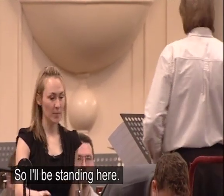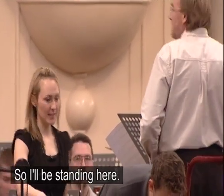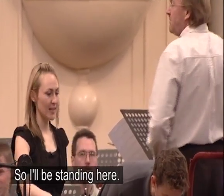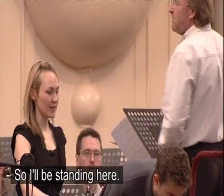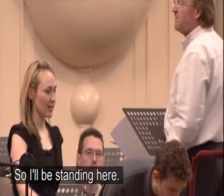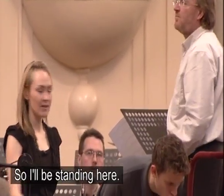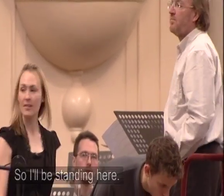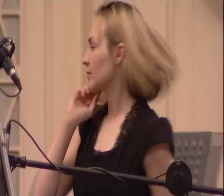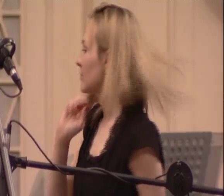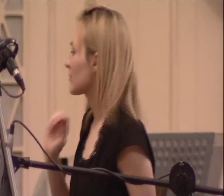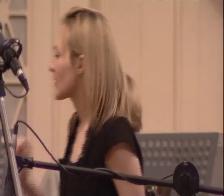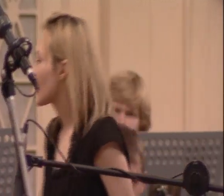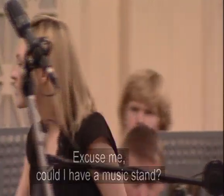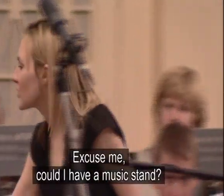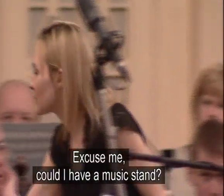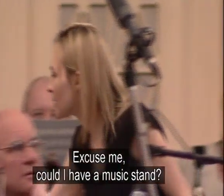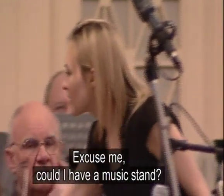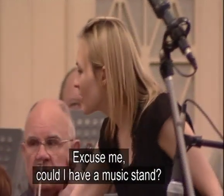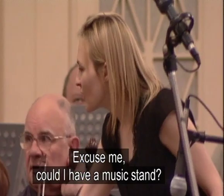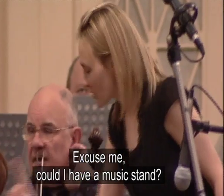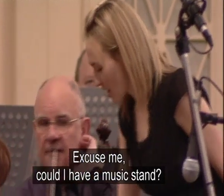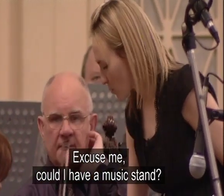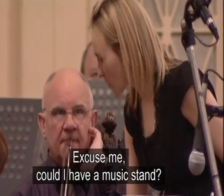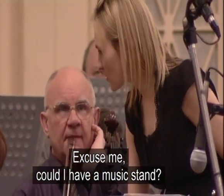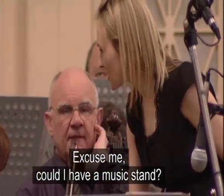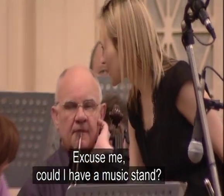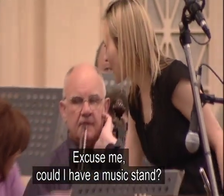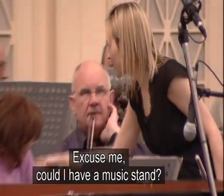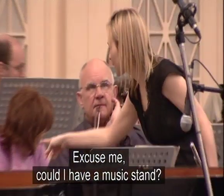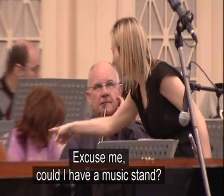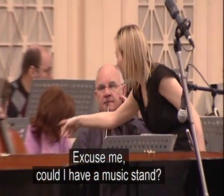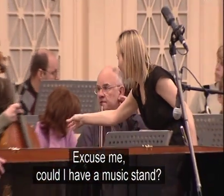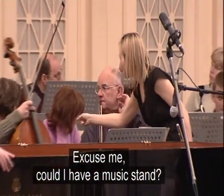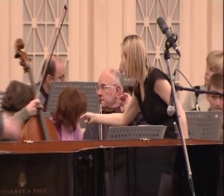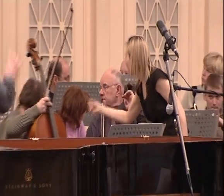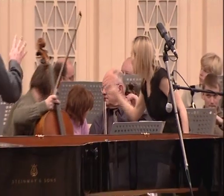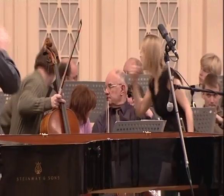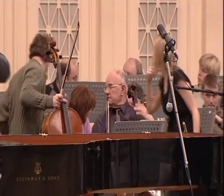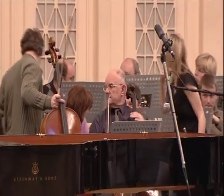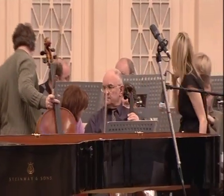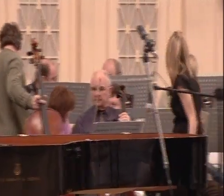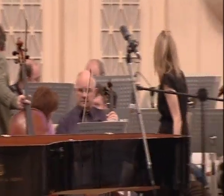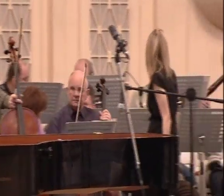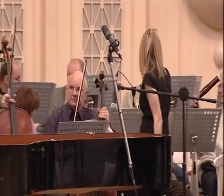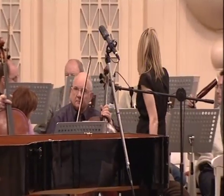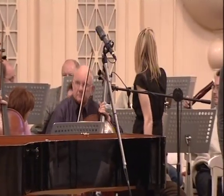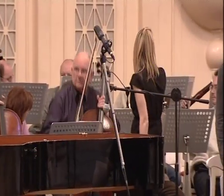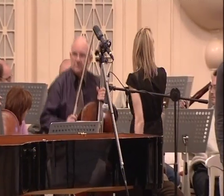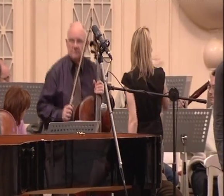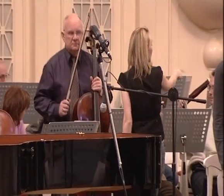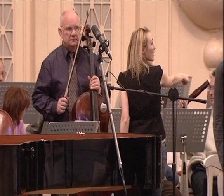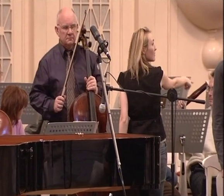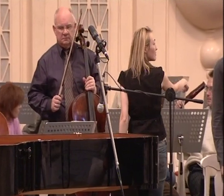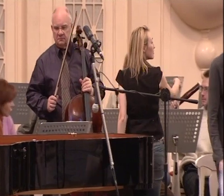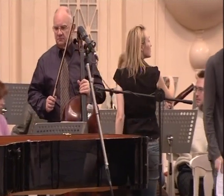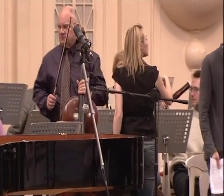So I'll be standing here. What's the red page? Can I have one music stand? От четырех пультов.